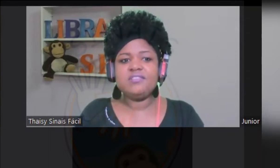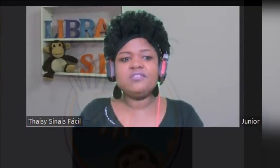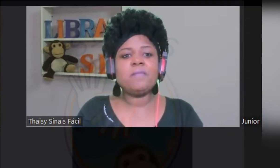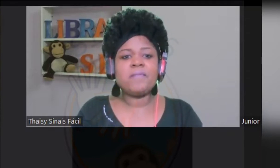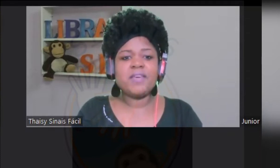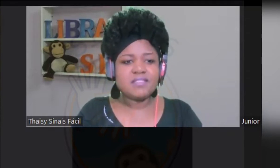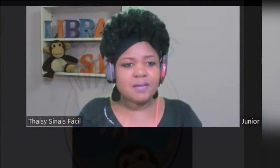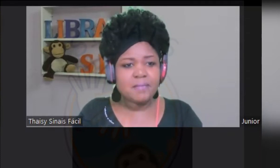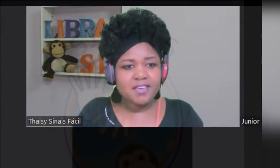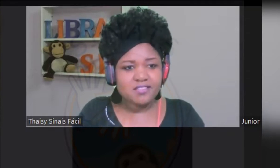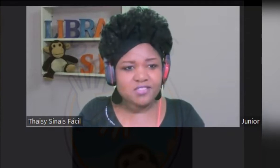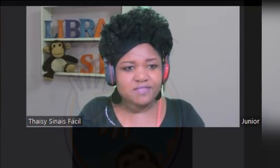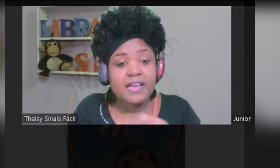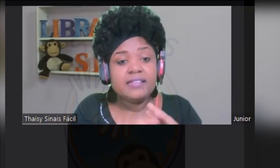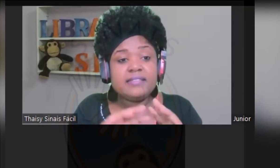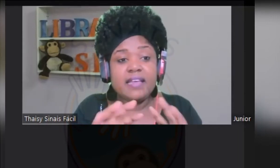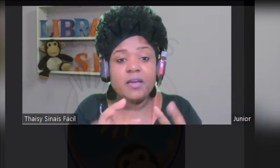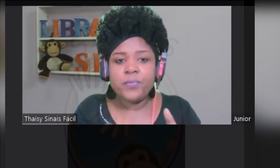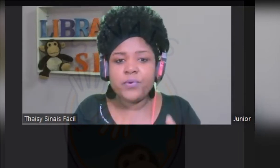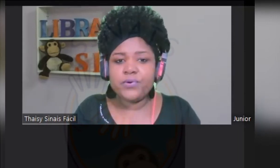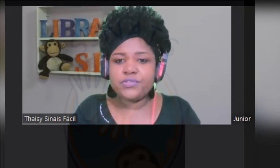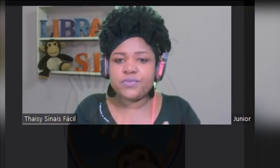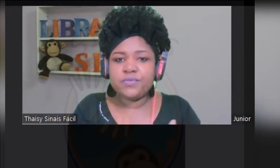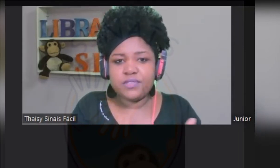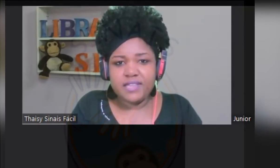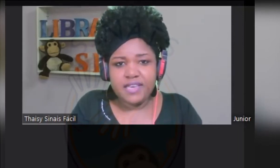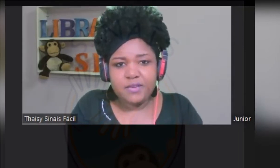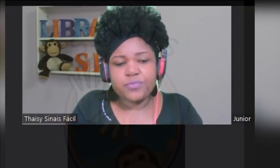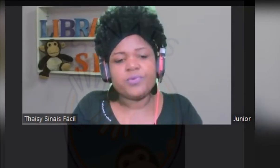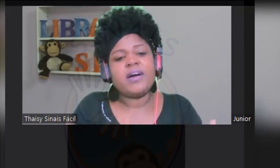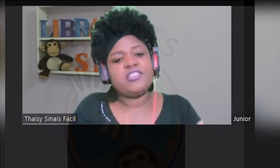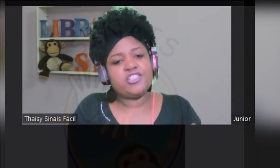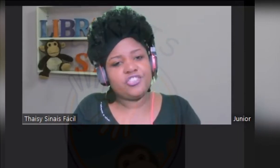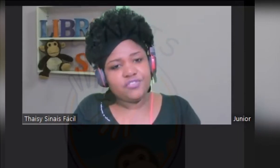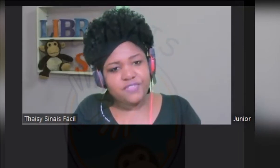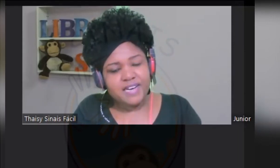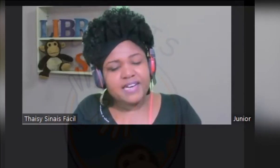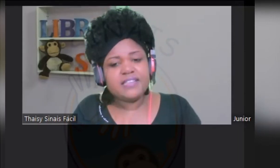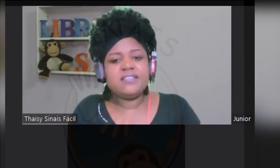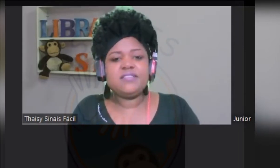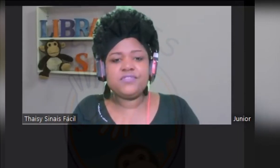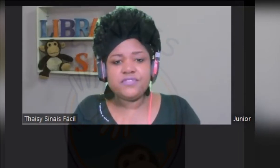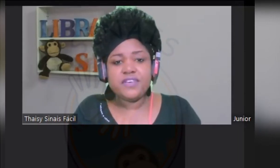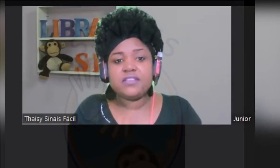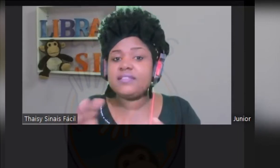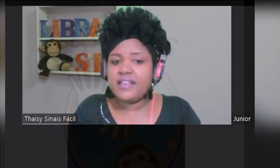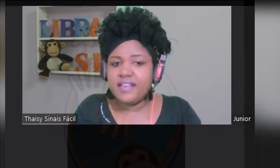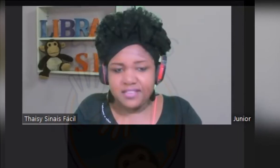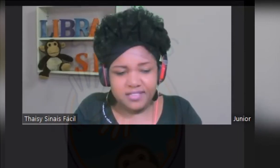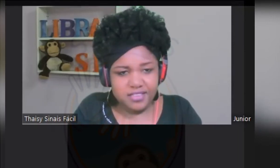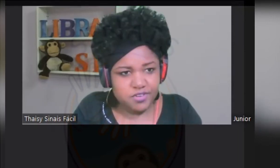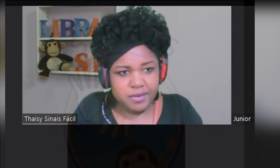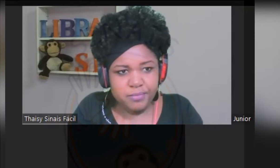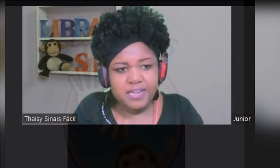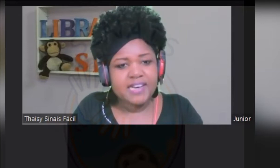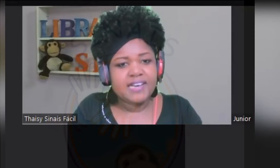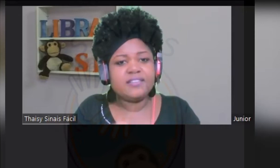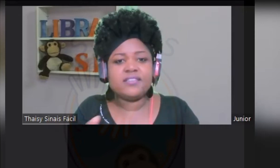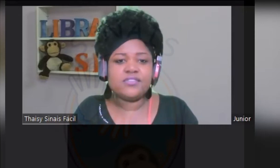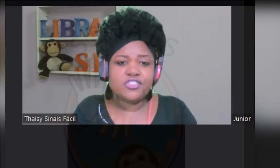do pensamento. Depois, com o tempo, a gente vai desenvolvendo. Tem que ter vocabulário, não estou